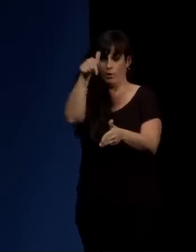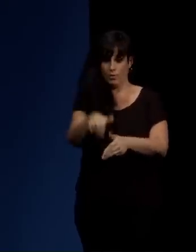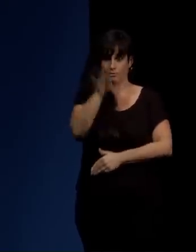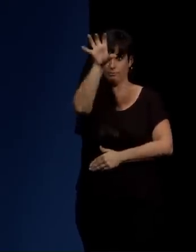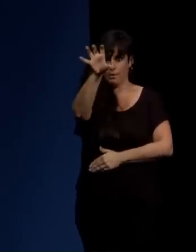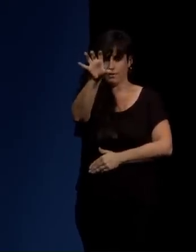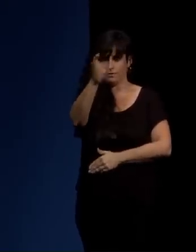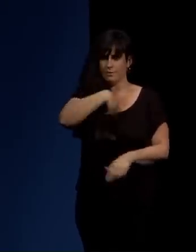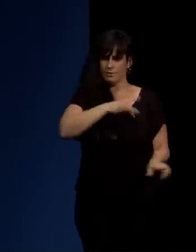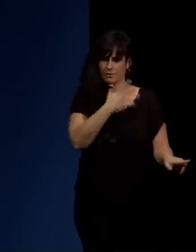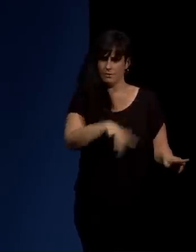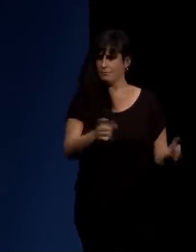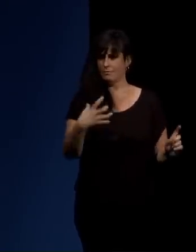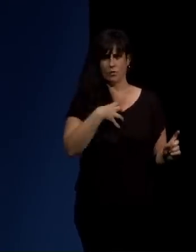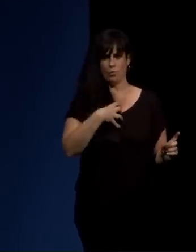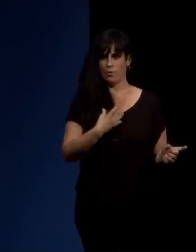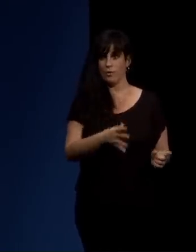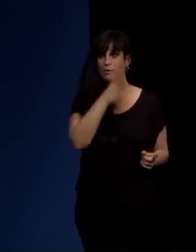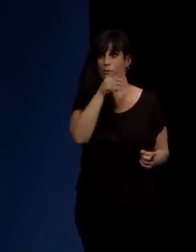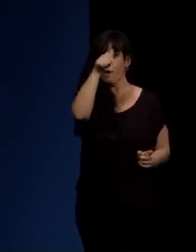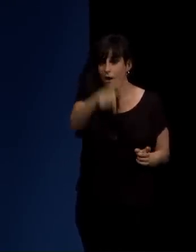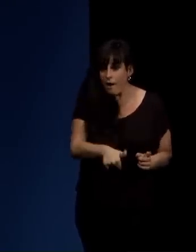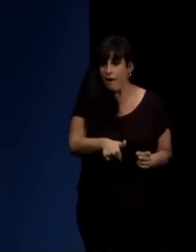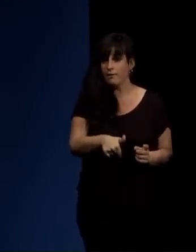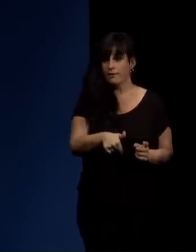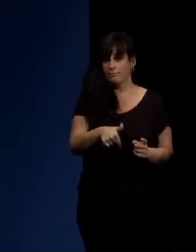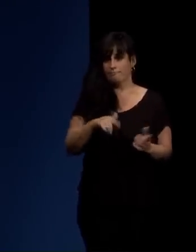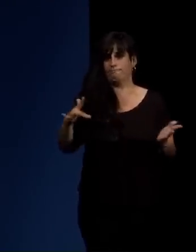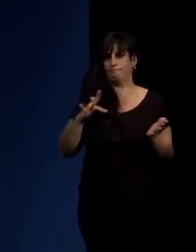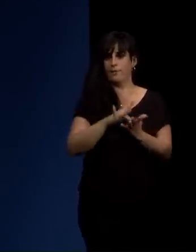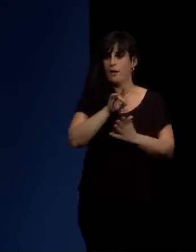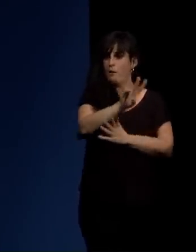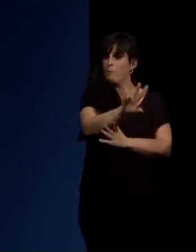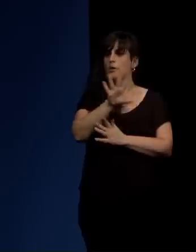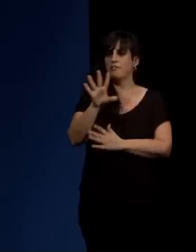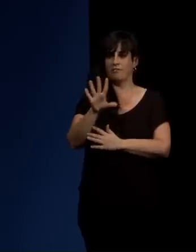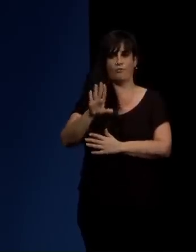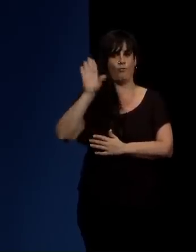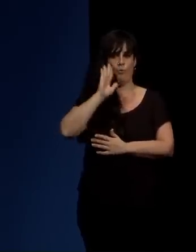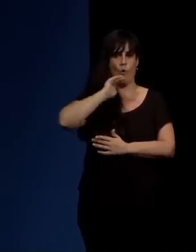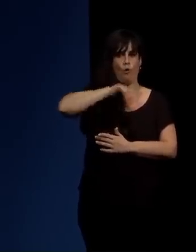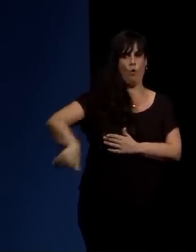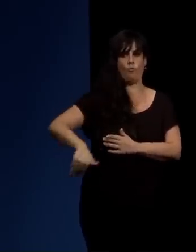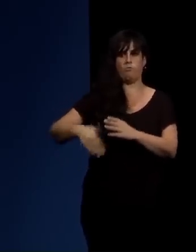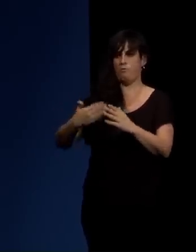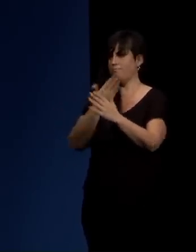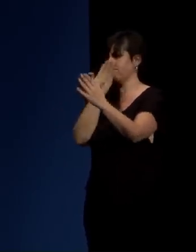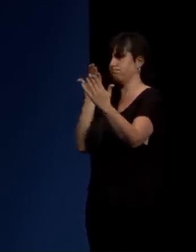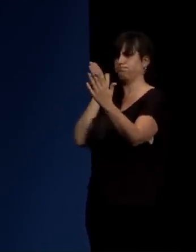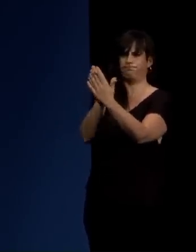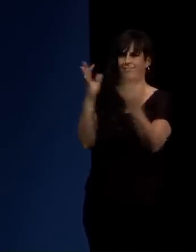país se lle dé un espaldarazo o 25 de setembro á corrupción como forma de